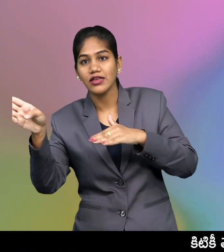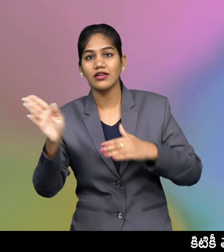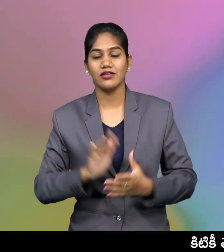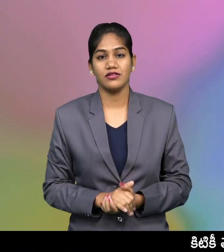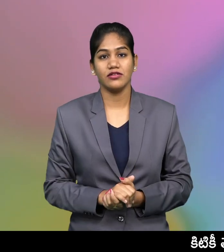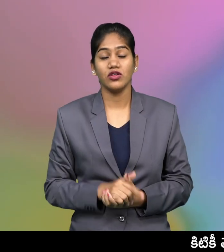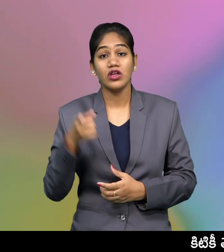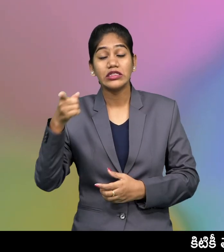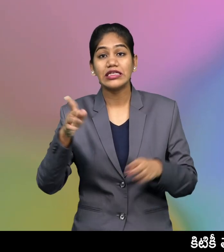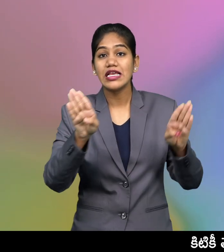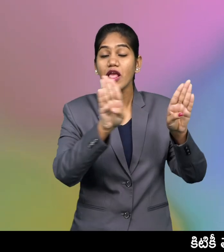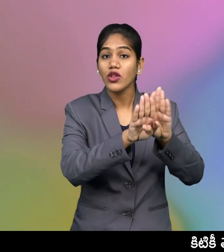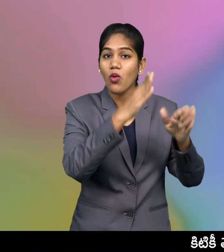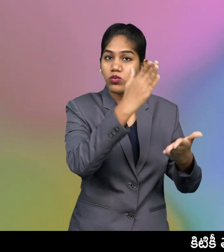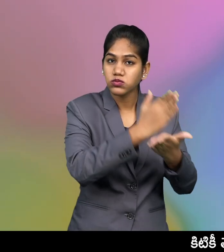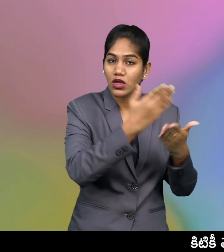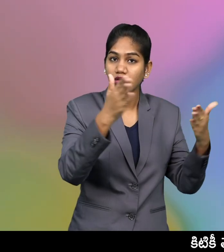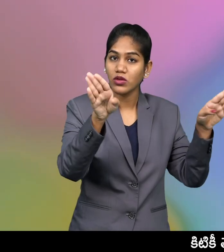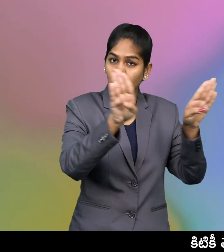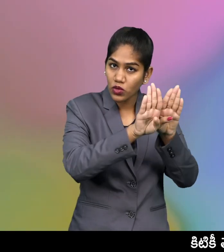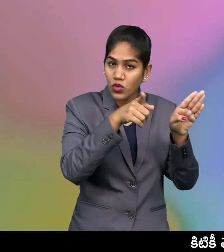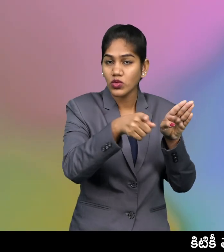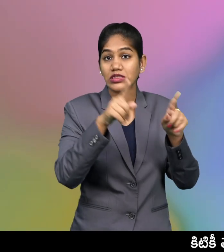కిటికీ తెరిచి సహాయం కోసం కాల్ చేయండి.